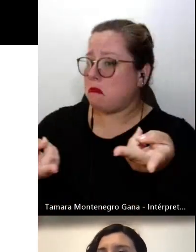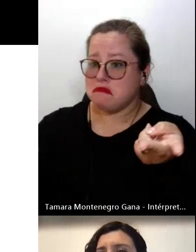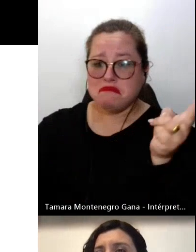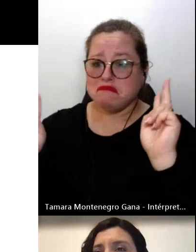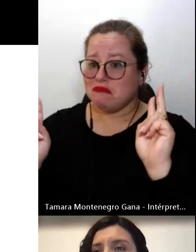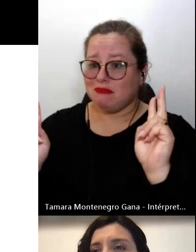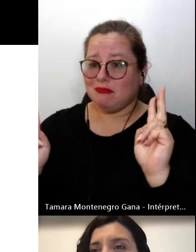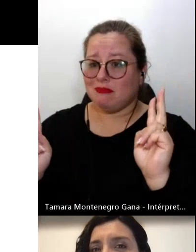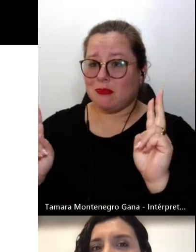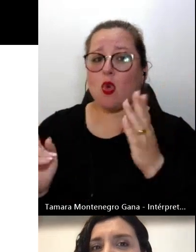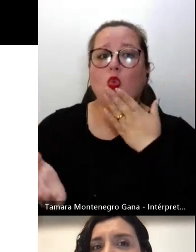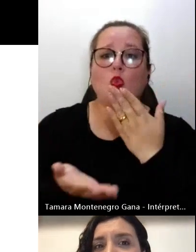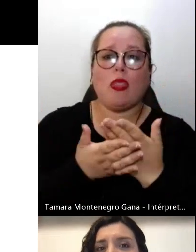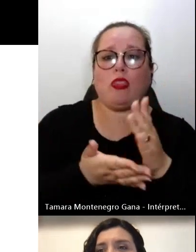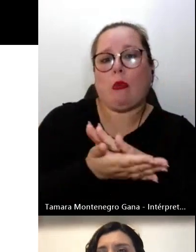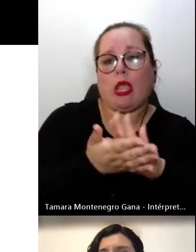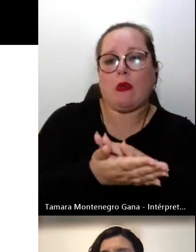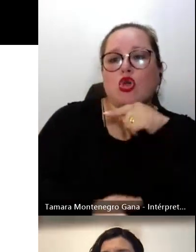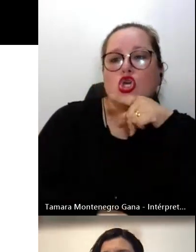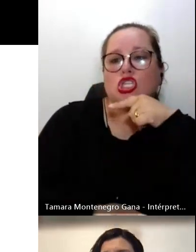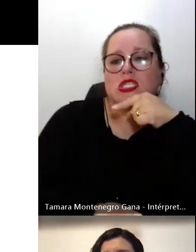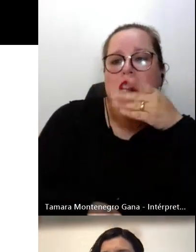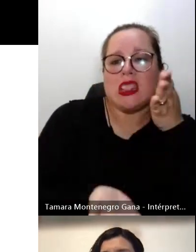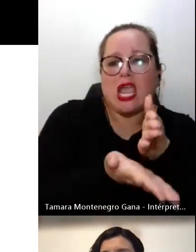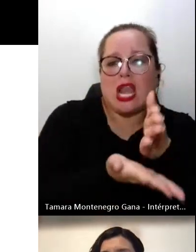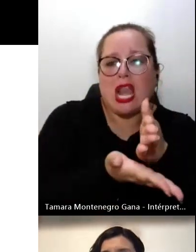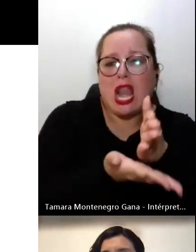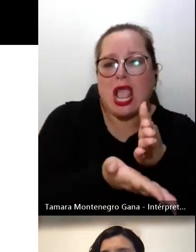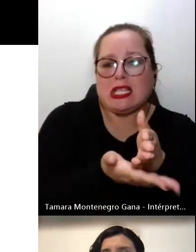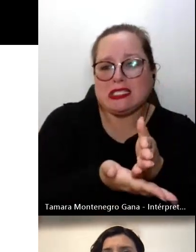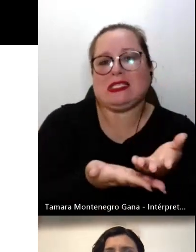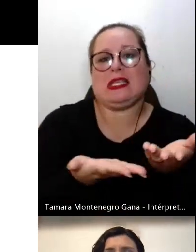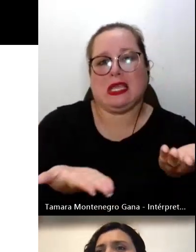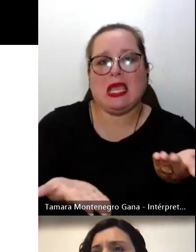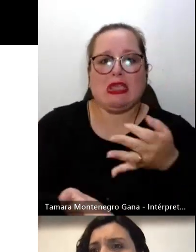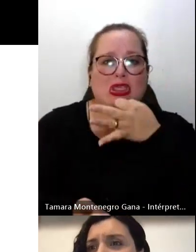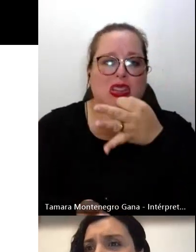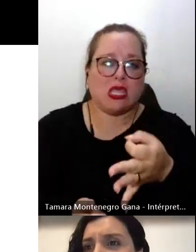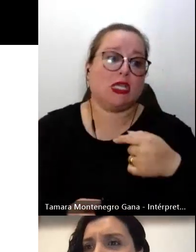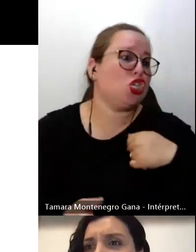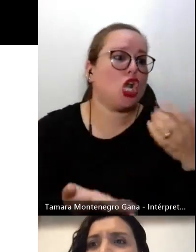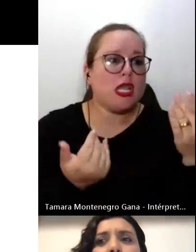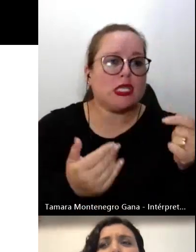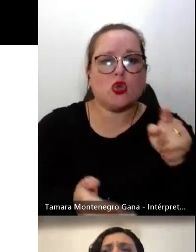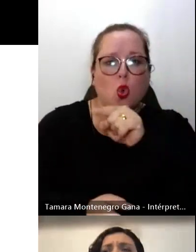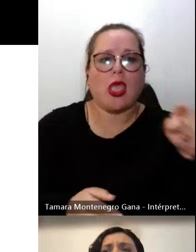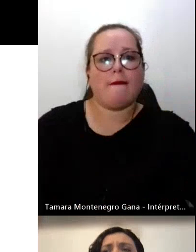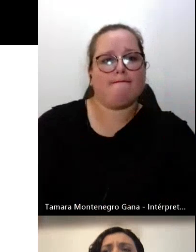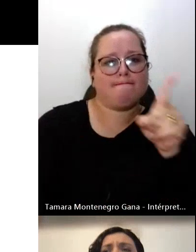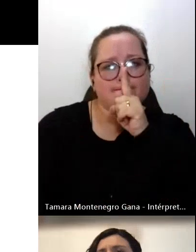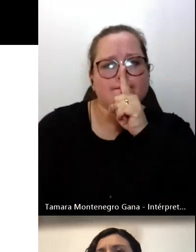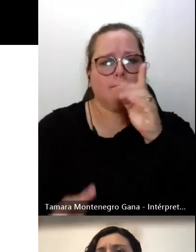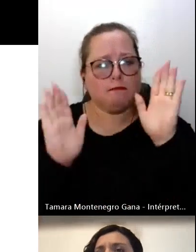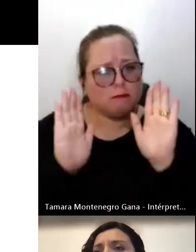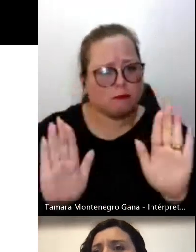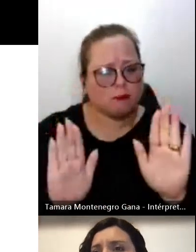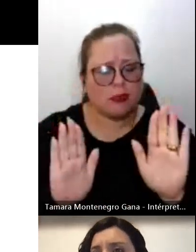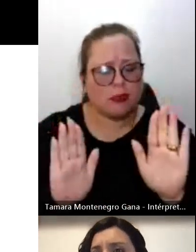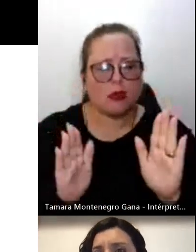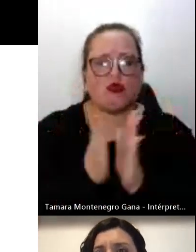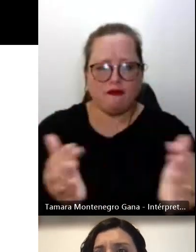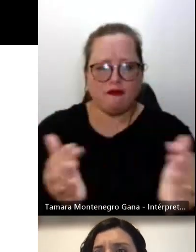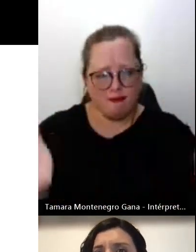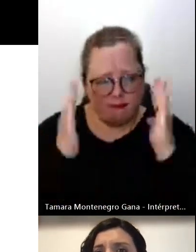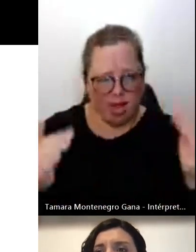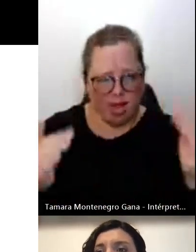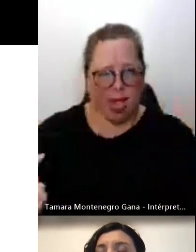muchas veces se da en una sala de clases oyente, donde el profesor dice así como, necesito que estén todos en silencio, necesito que todos me estén mirando a